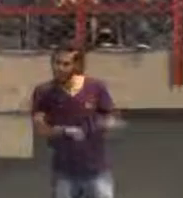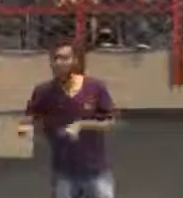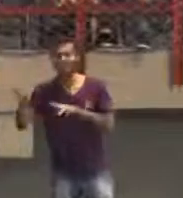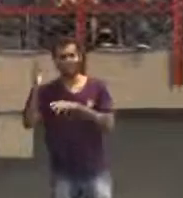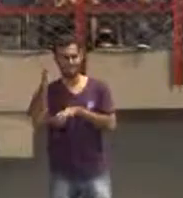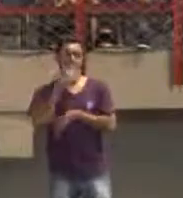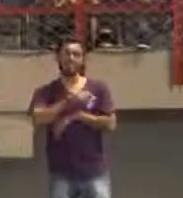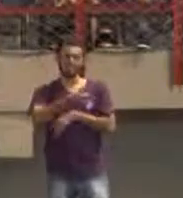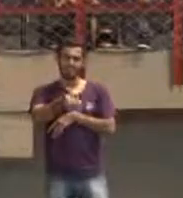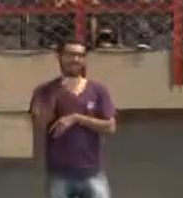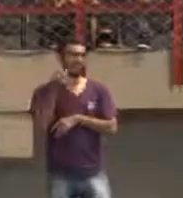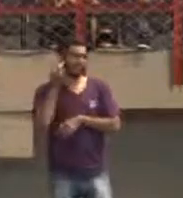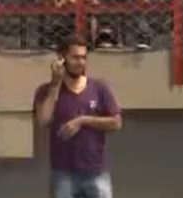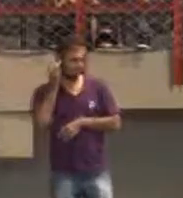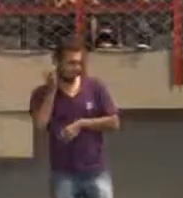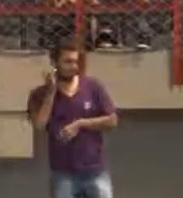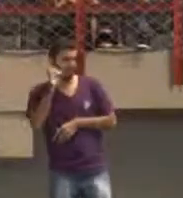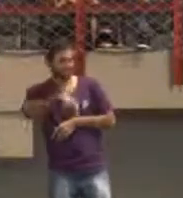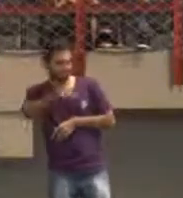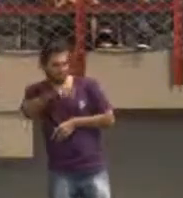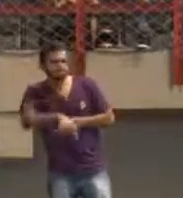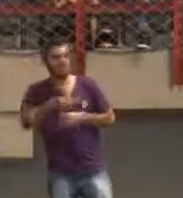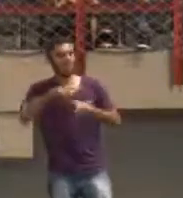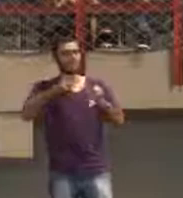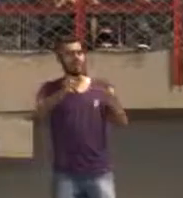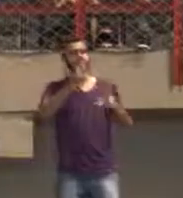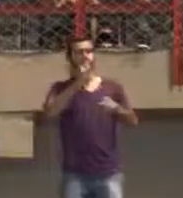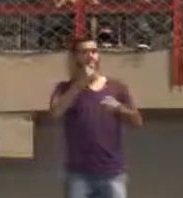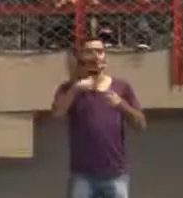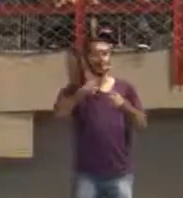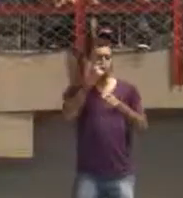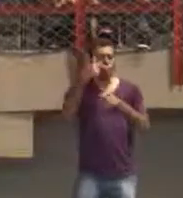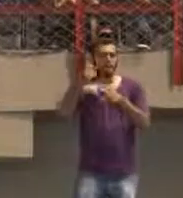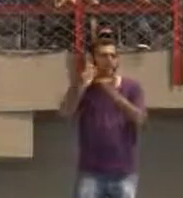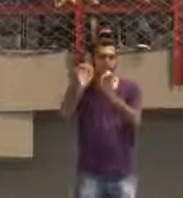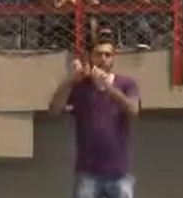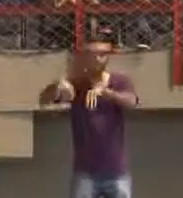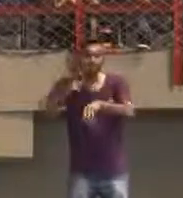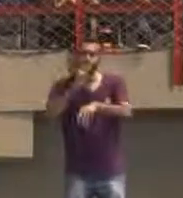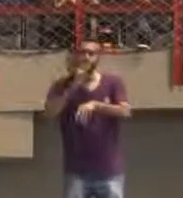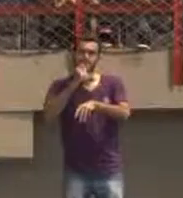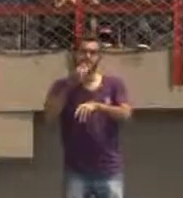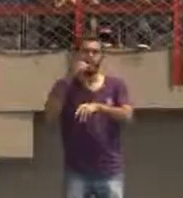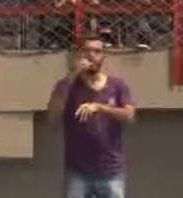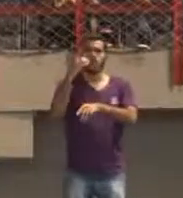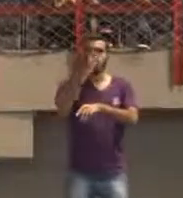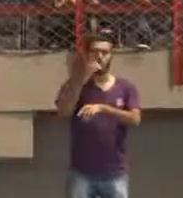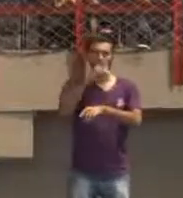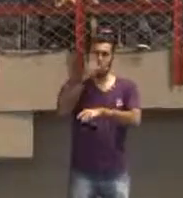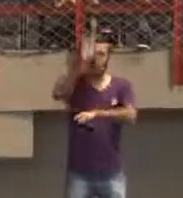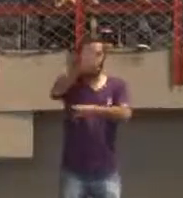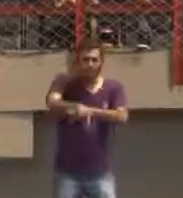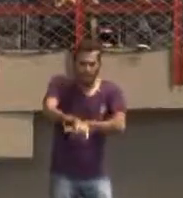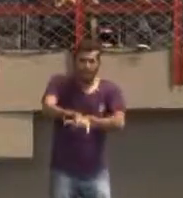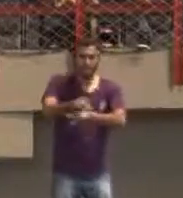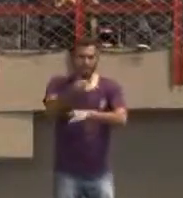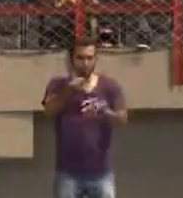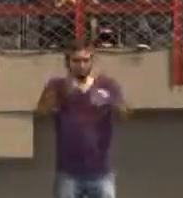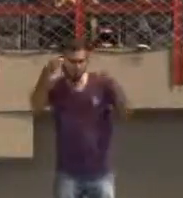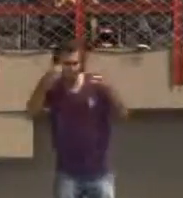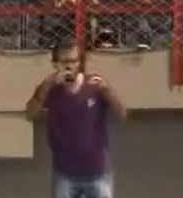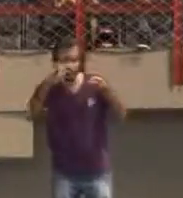A semana é ótima. Mas assim, o finalzinho dela, quer dizer, domingo de tarde, o negócio fica